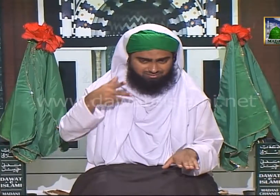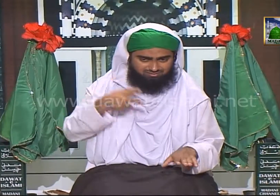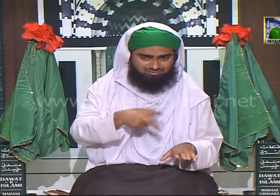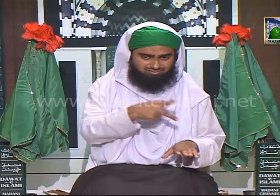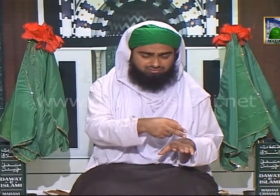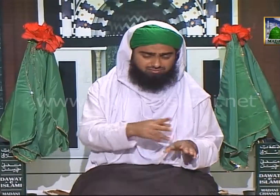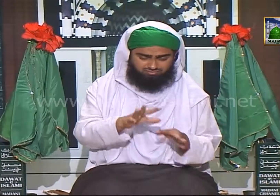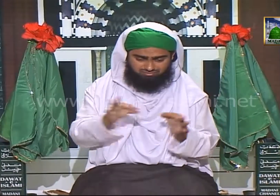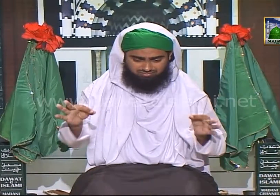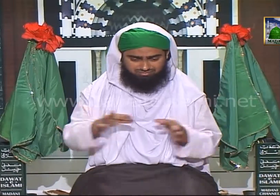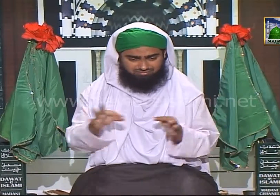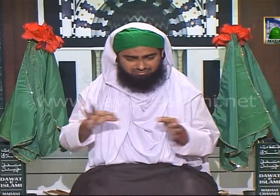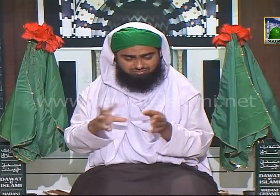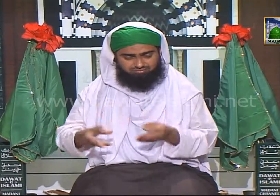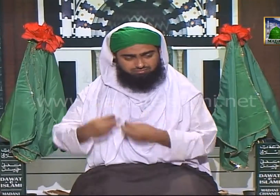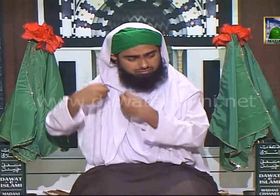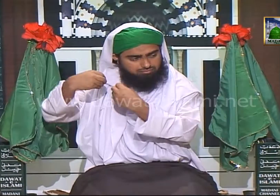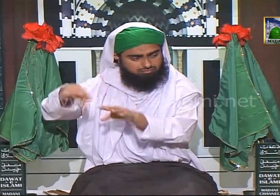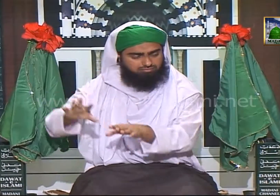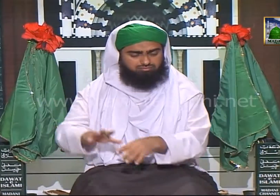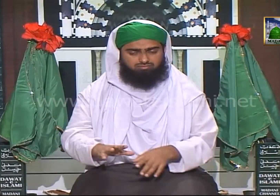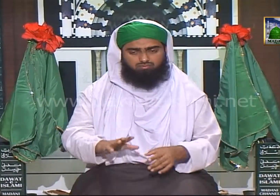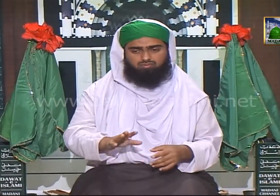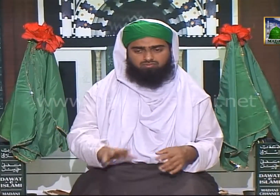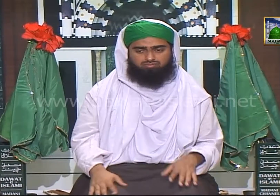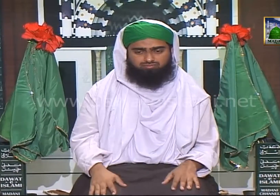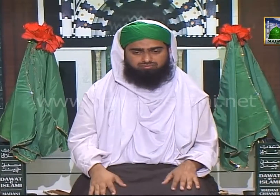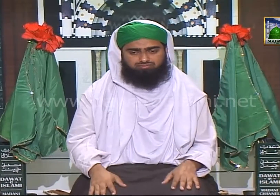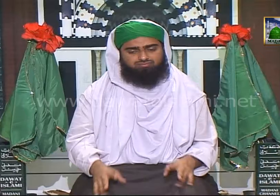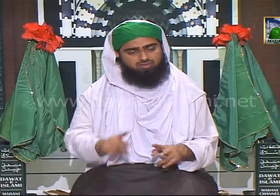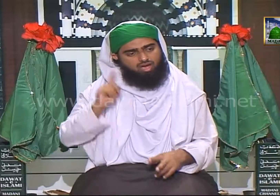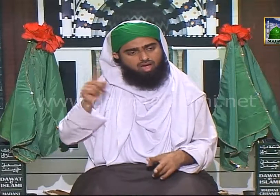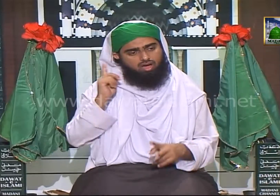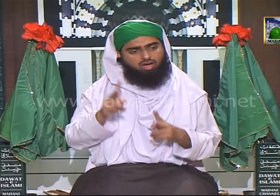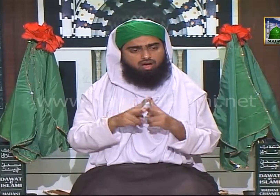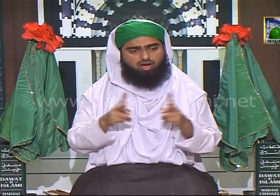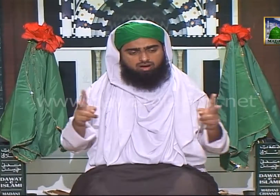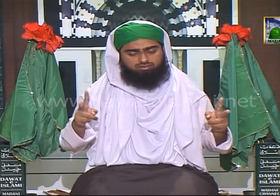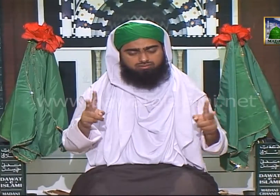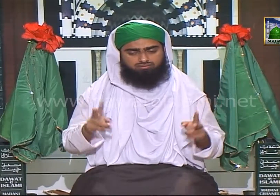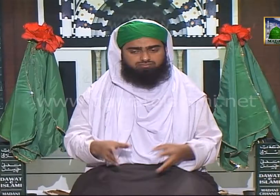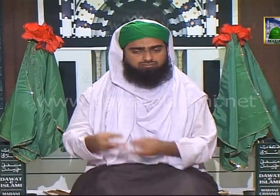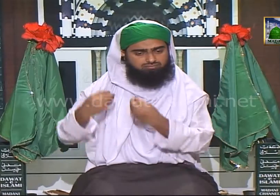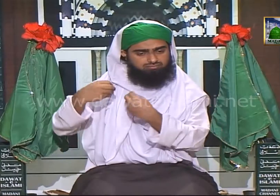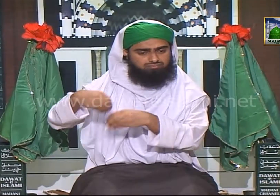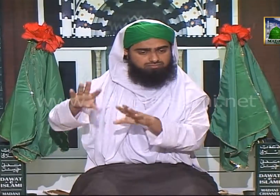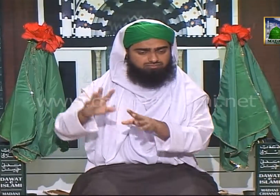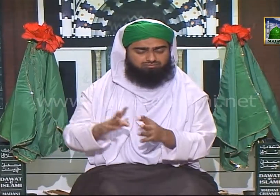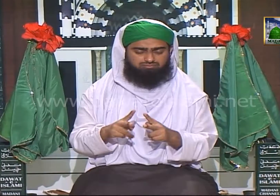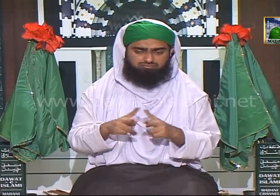جو نکلتی ہیں باریک باریک لیریاں، جس کو عرف ہے کہ پھینک دیتے ہیں، گاہک لے گا نہیں، گاہک کو دو گے تو بولے کیا کچرا دے دیا، تو